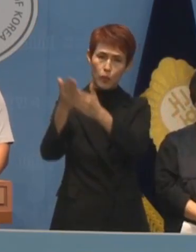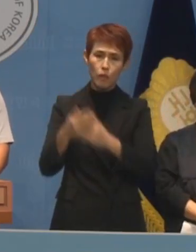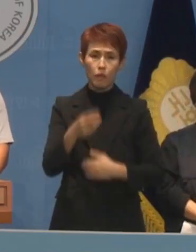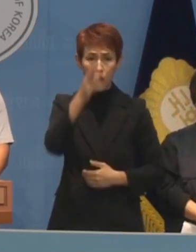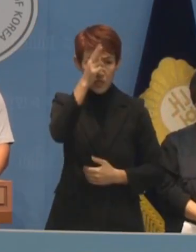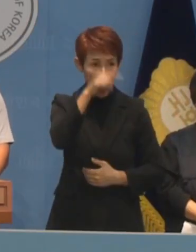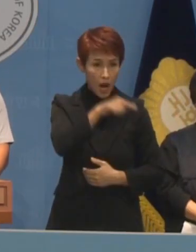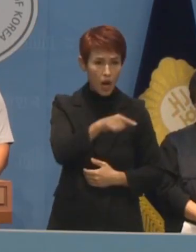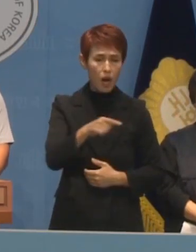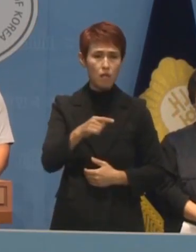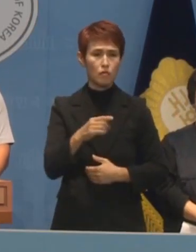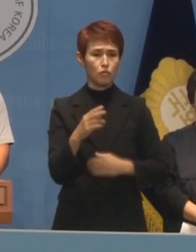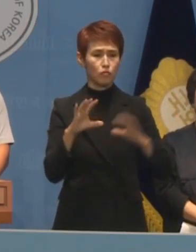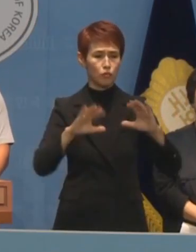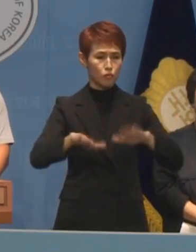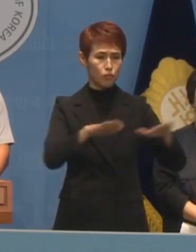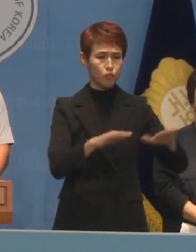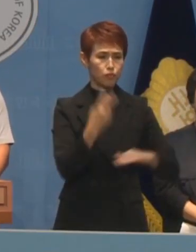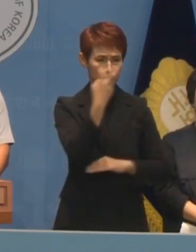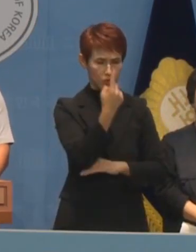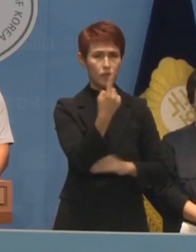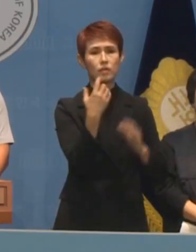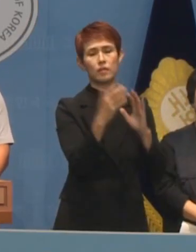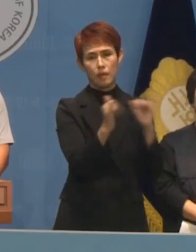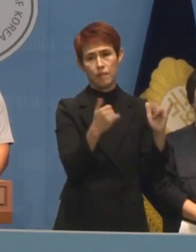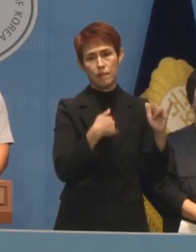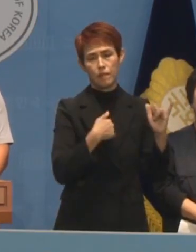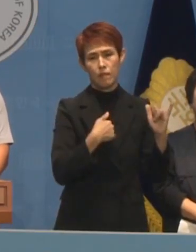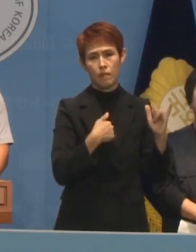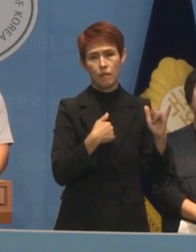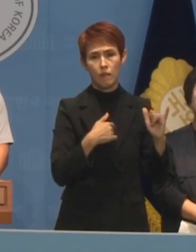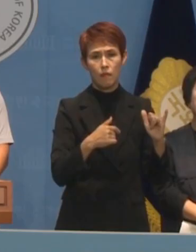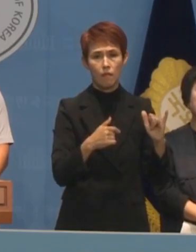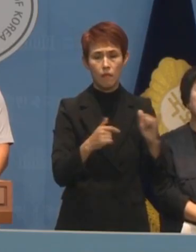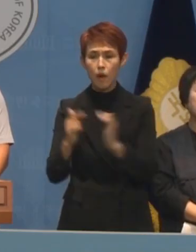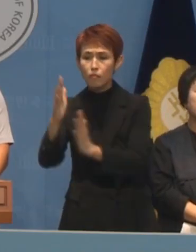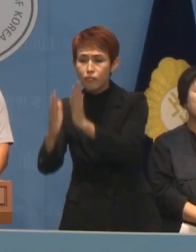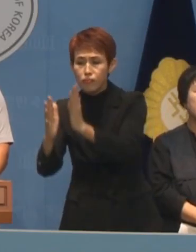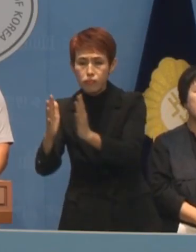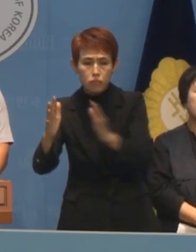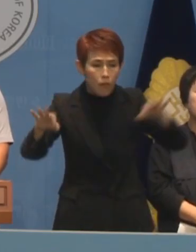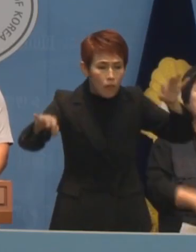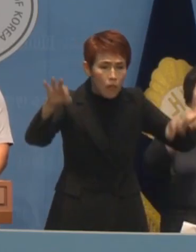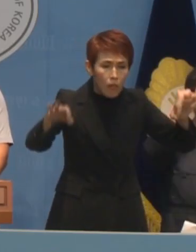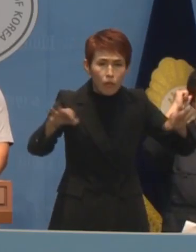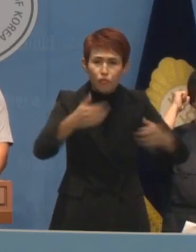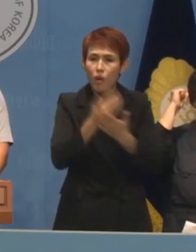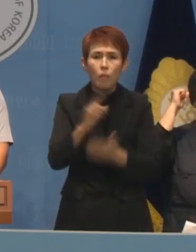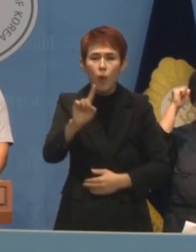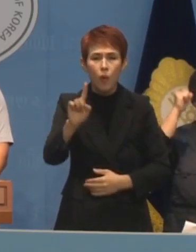청원경찰은 국경을 지키는 최종 관문이다. 국경 수비와 하단 풀뽑기 무엇이 중요한가?